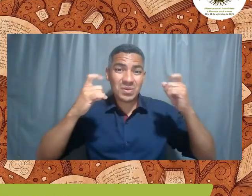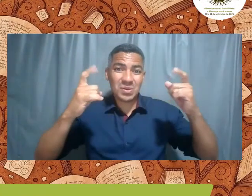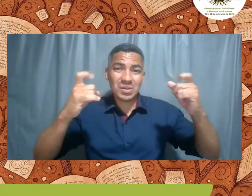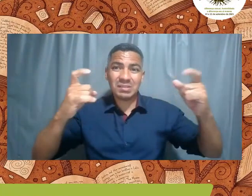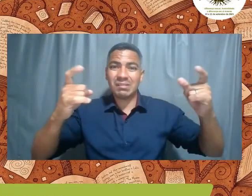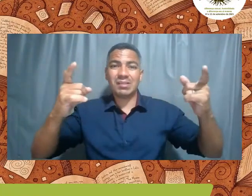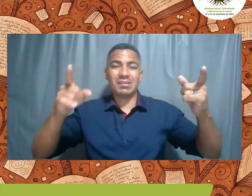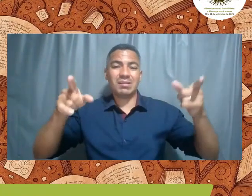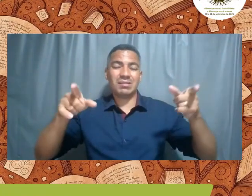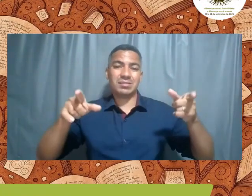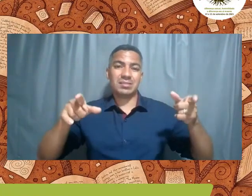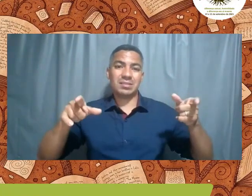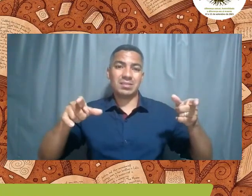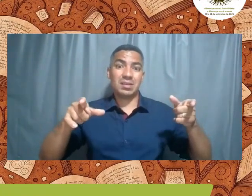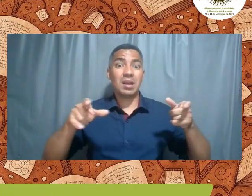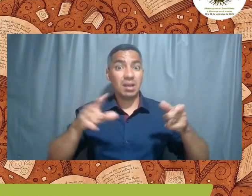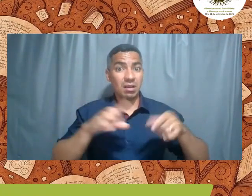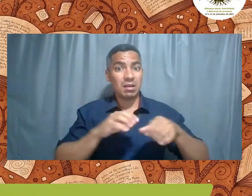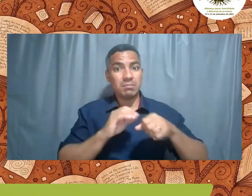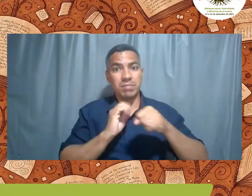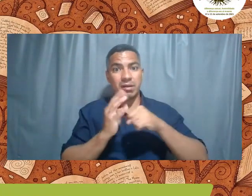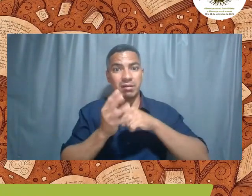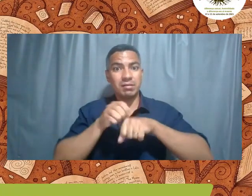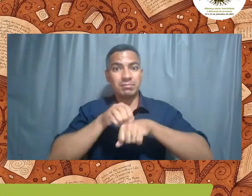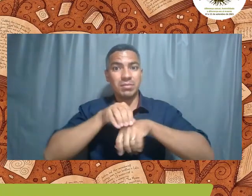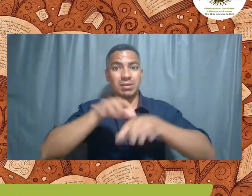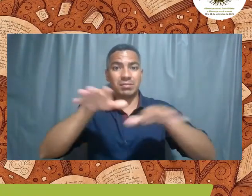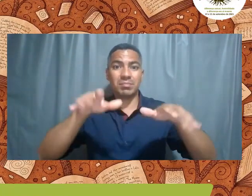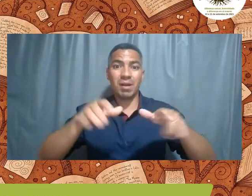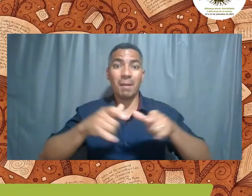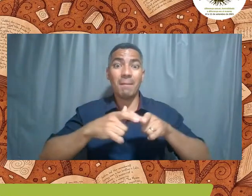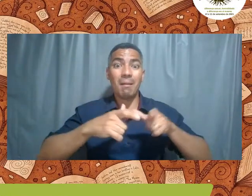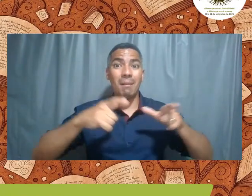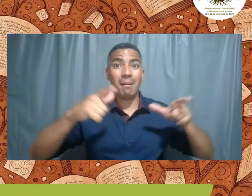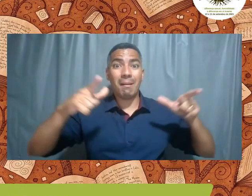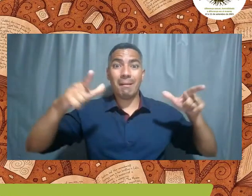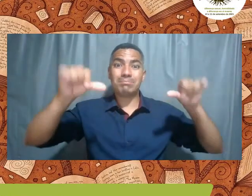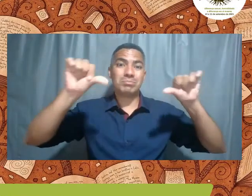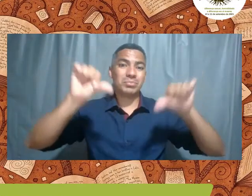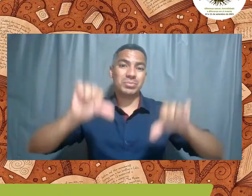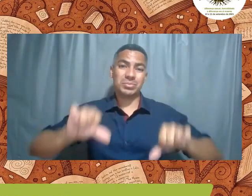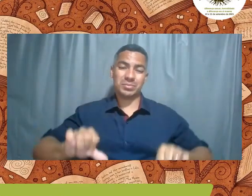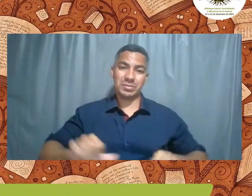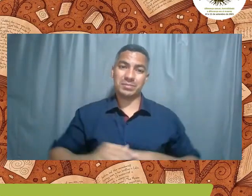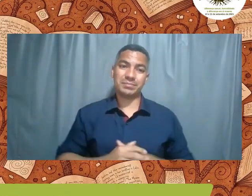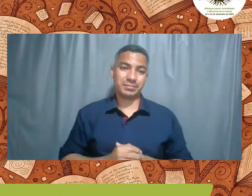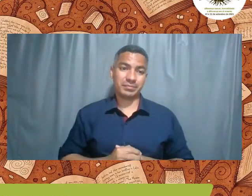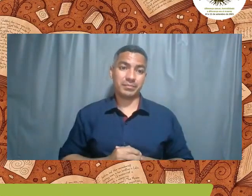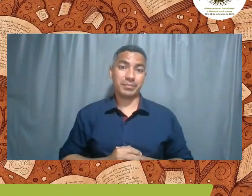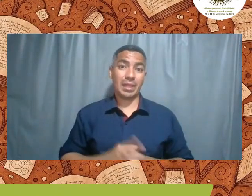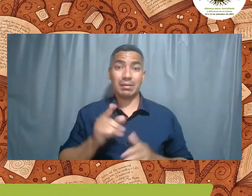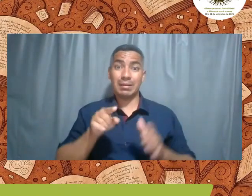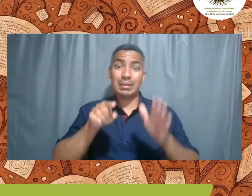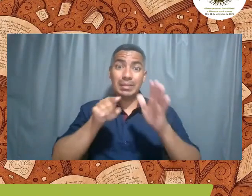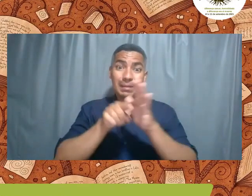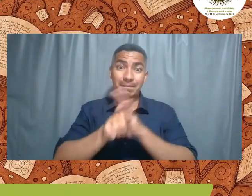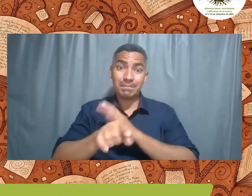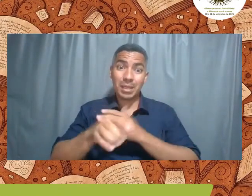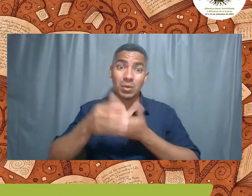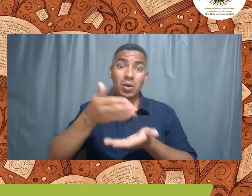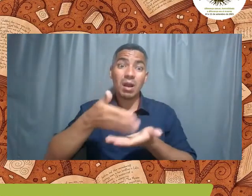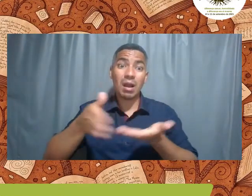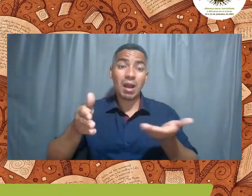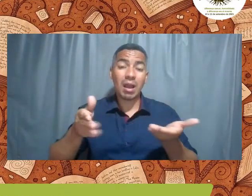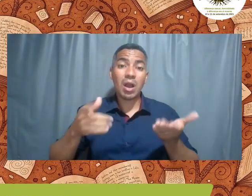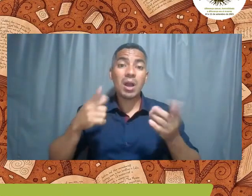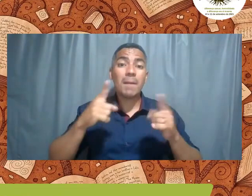pela pandemia, né? E a pergunta que se impõe, né? E essa pergunta inicial que se impõe, é por que que essa violência ela